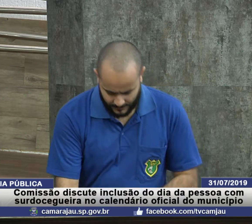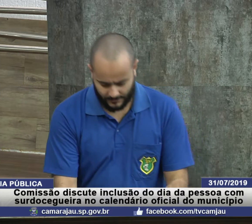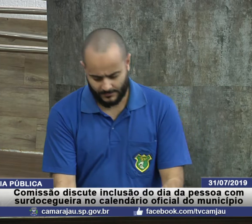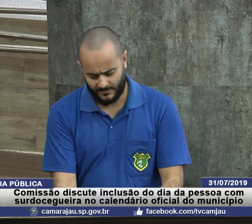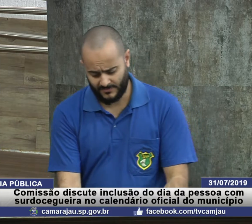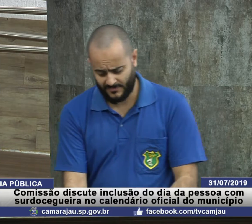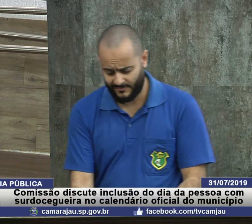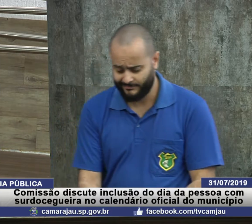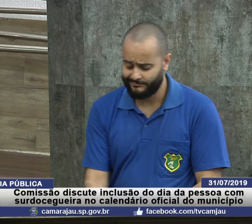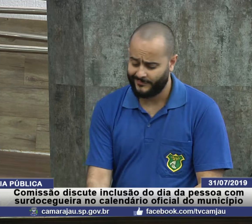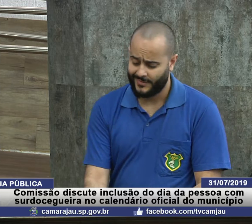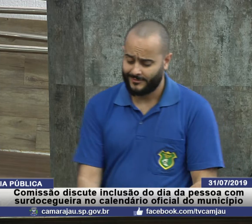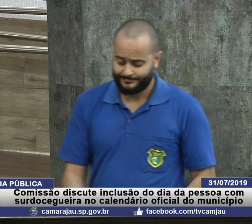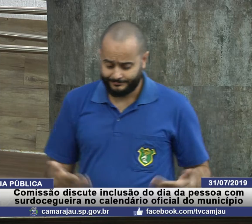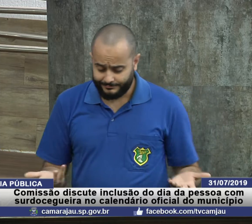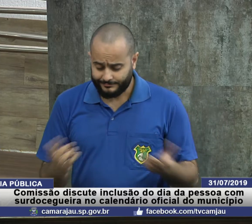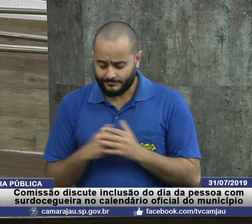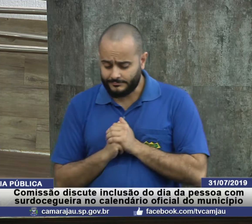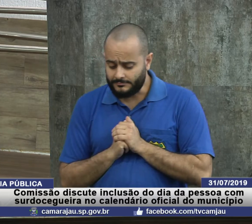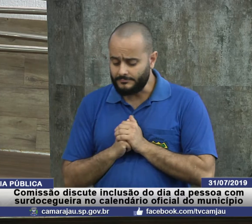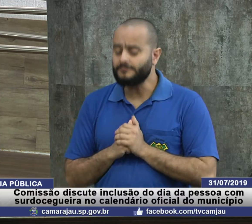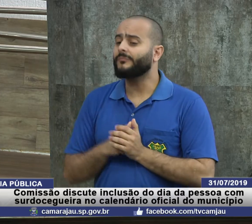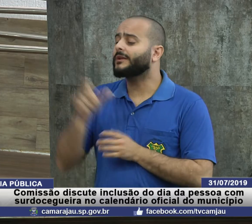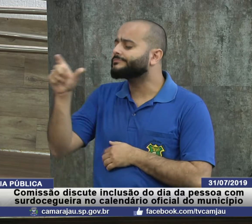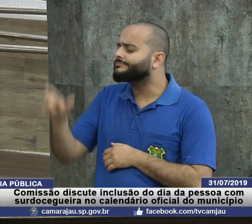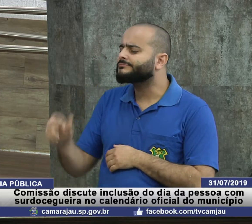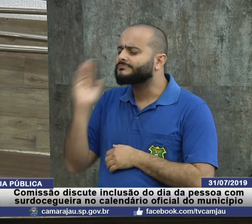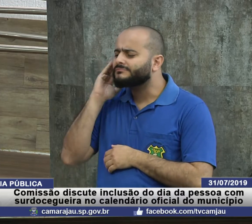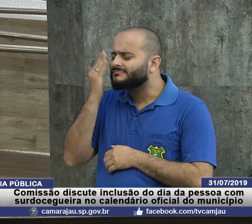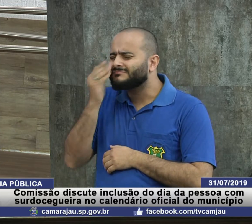gente, pessoas surdas, pessoas com surdo-cegueira.